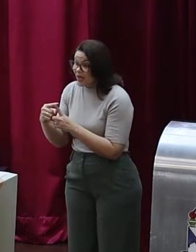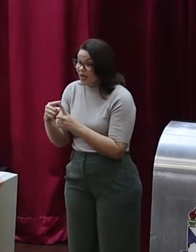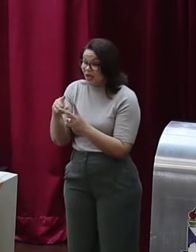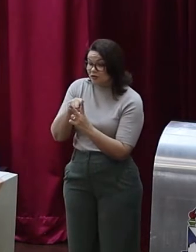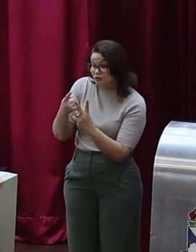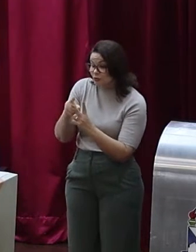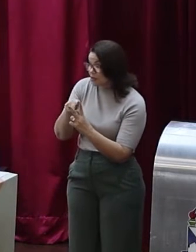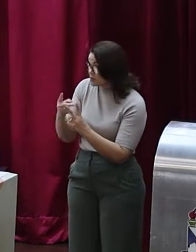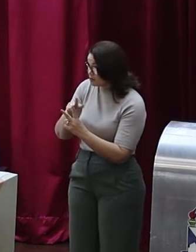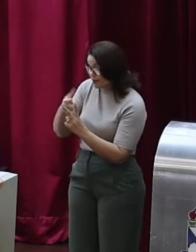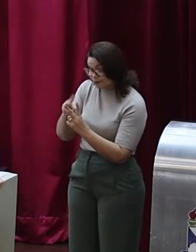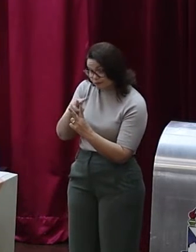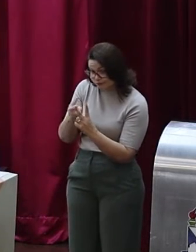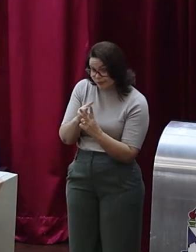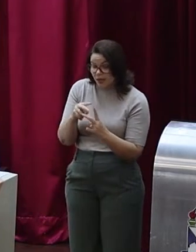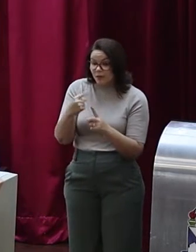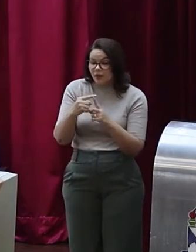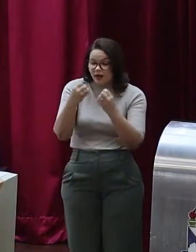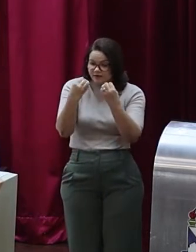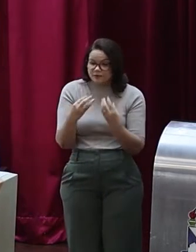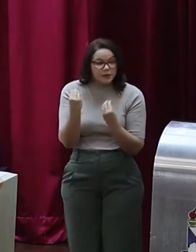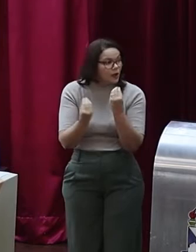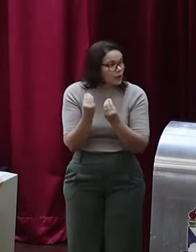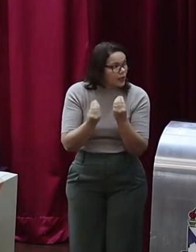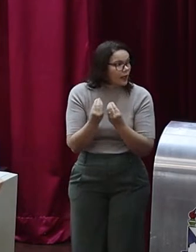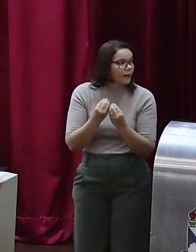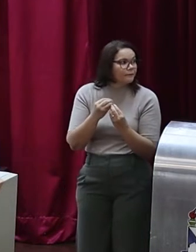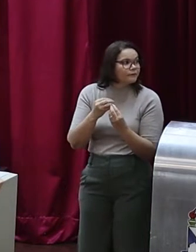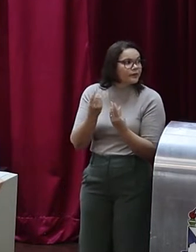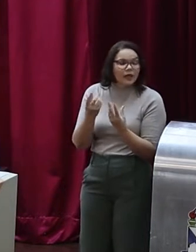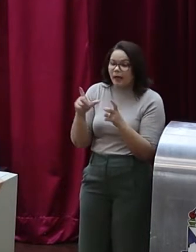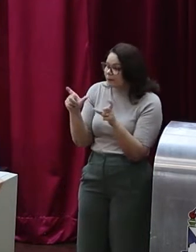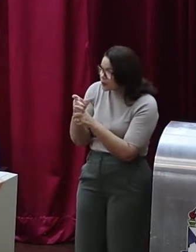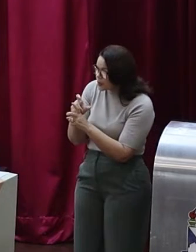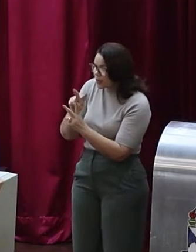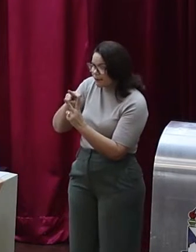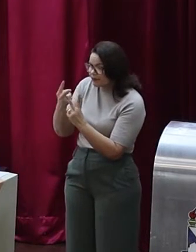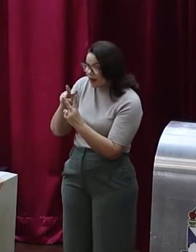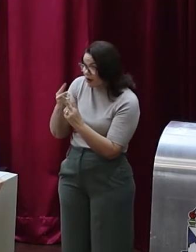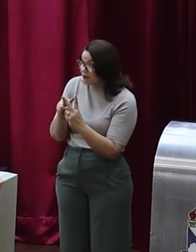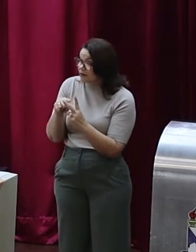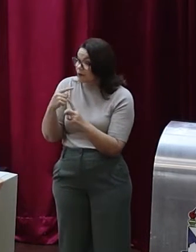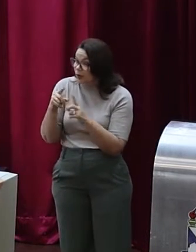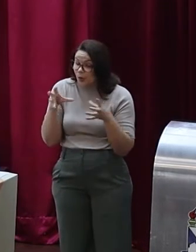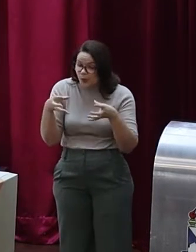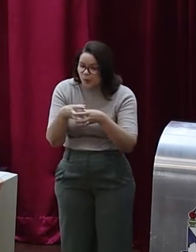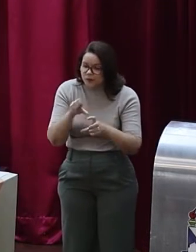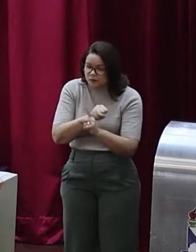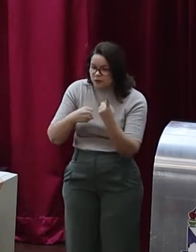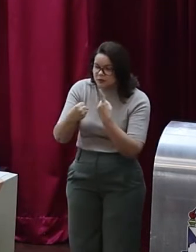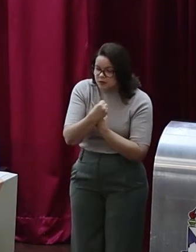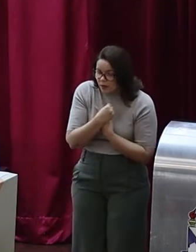políticas de reconhecimento. Então a Nancy Fraser vai dizer o seguinte: a noção de minorias bivalentes, ela se refere a grupos sociais